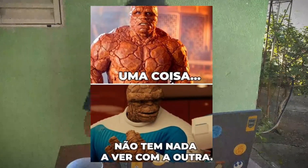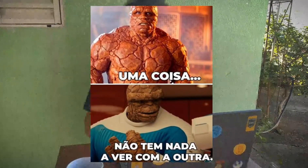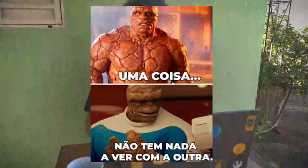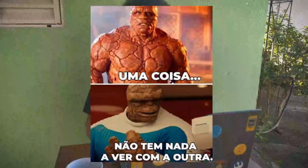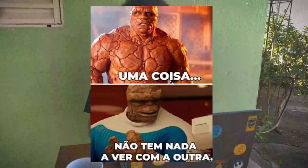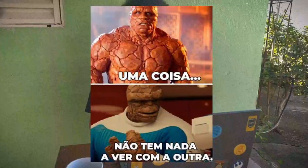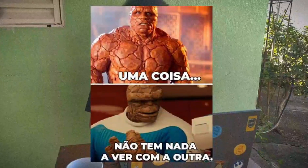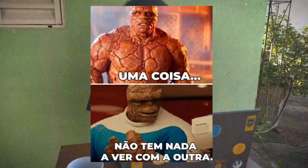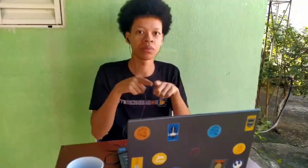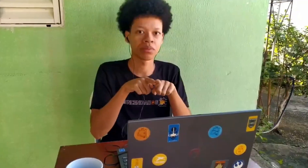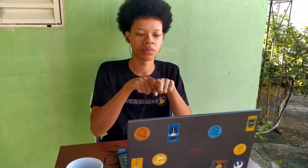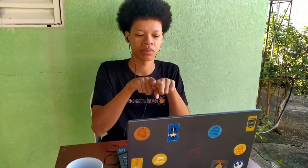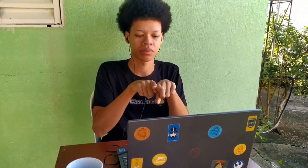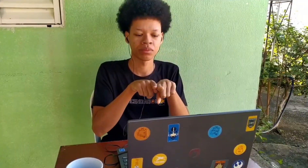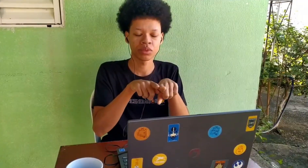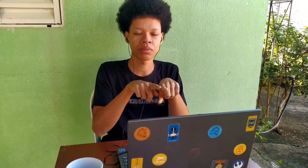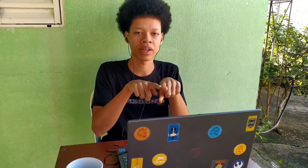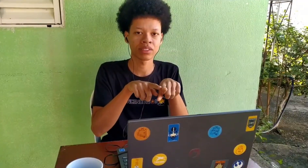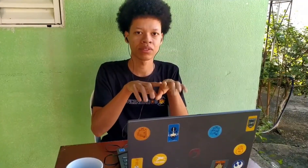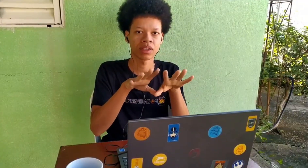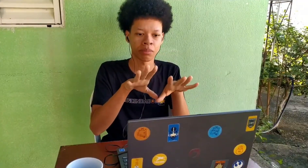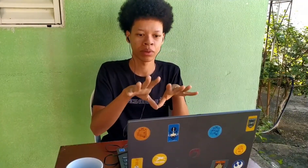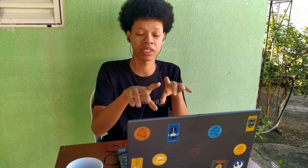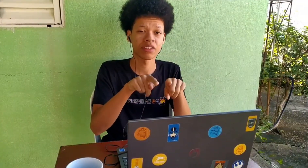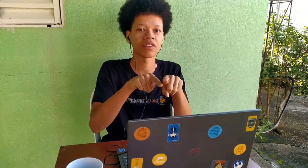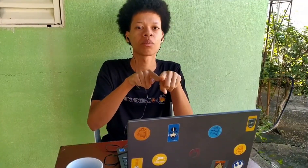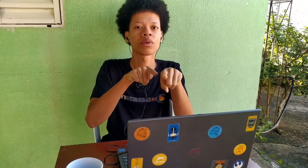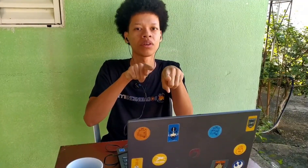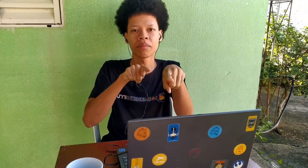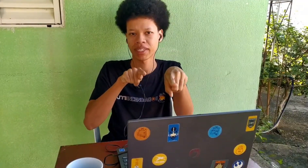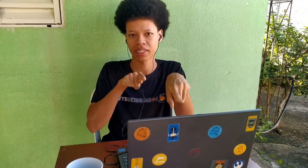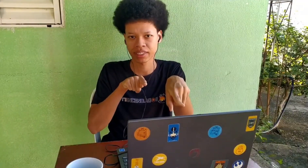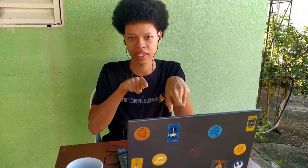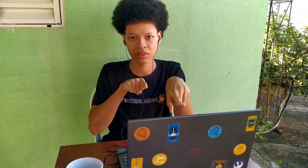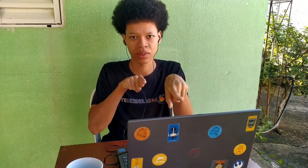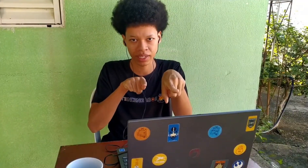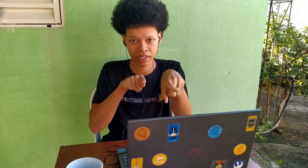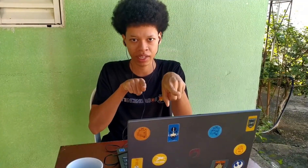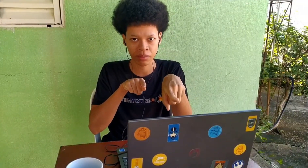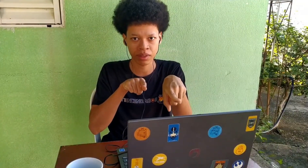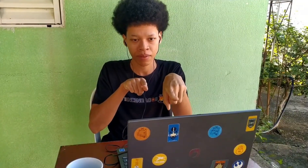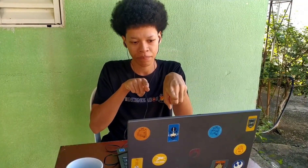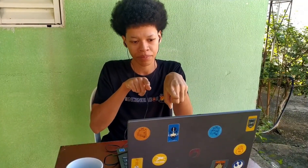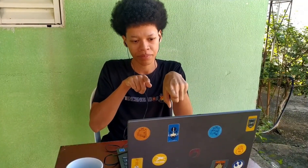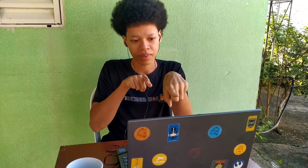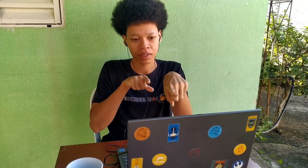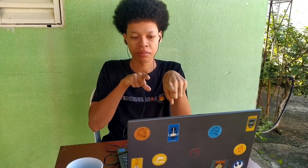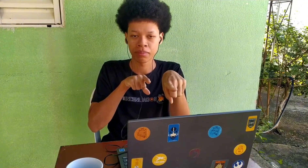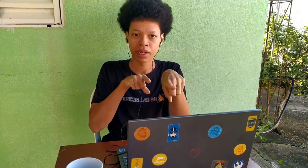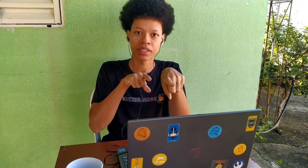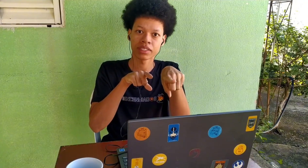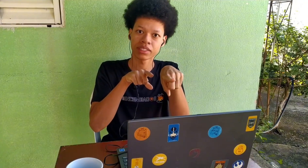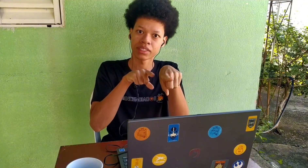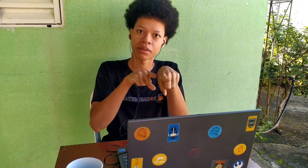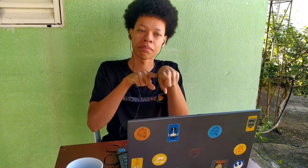eu prefiro muito mais. Posso até ficar um pouquinho mais atrasado no lag time, mas para